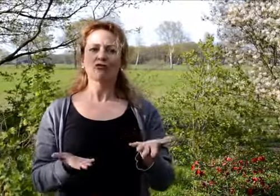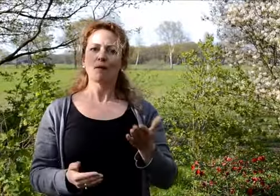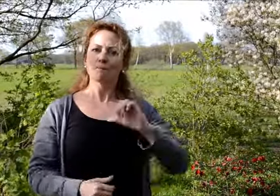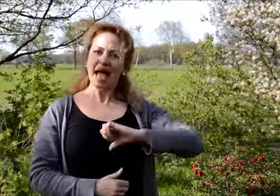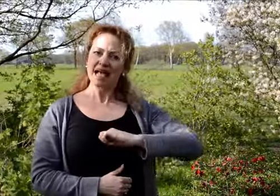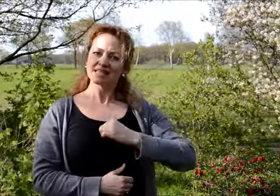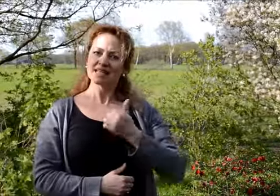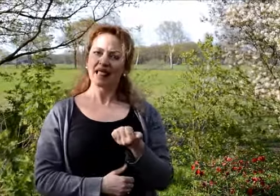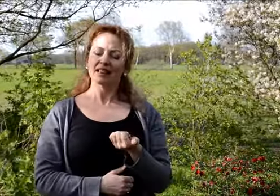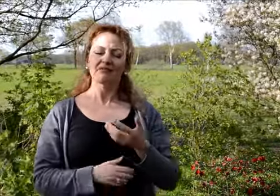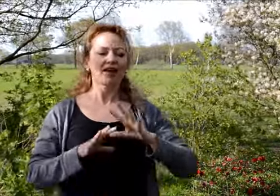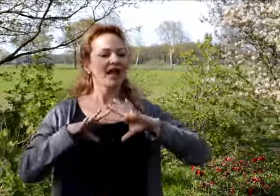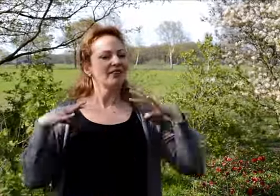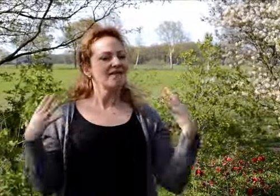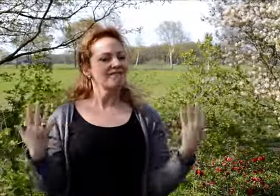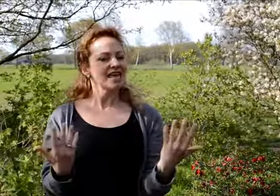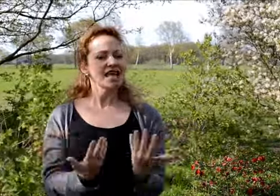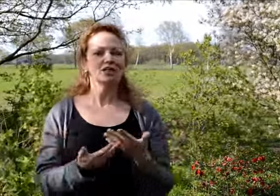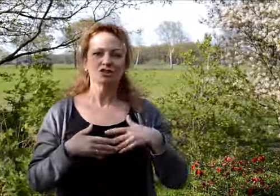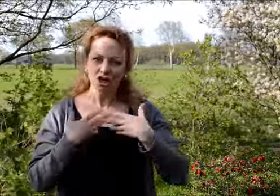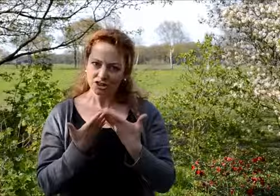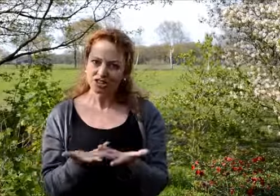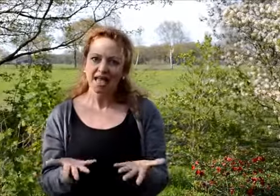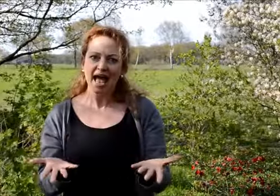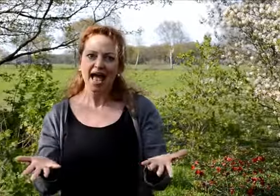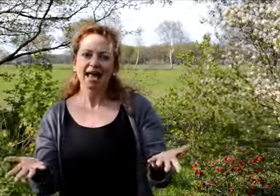voor mijzelf en de wereld te zijn.